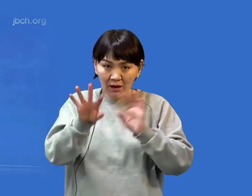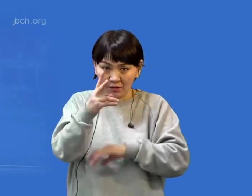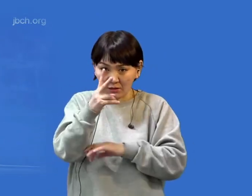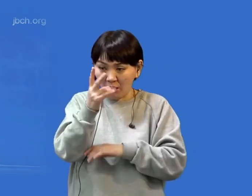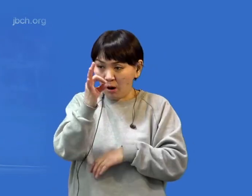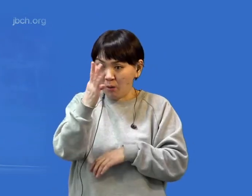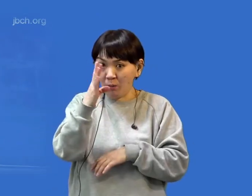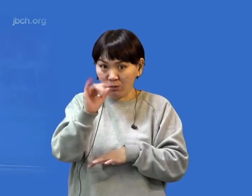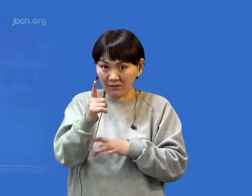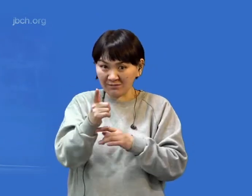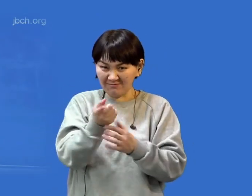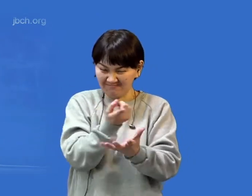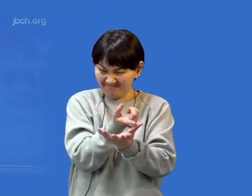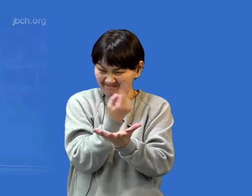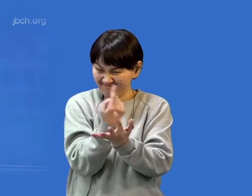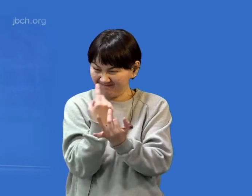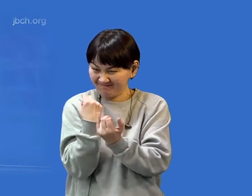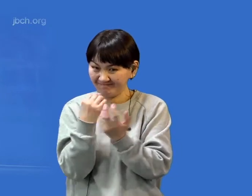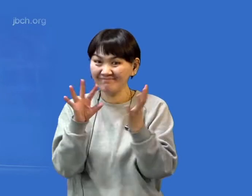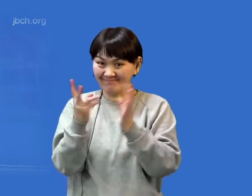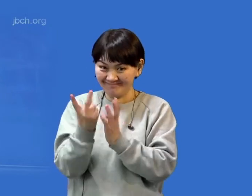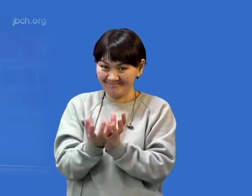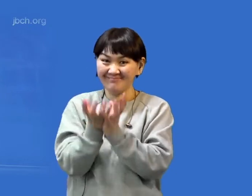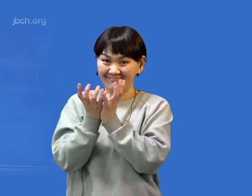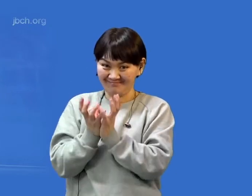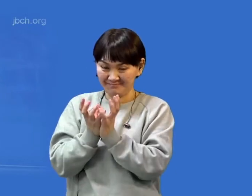авгийн төлөөлөл болоод ирсэн хүмүүс